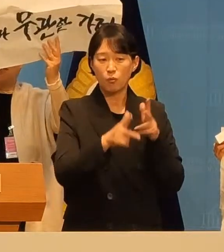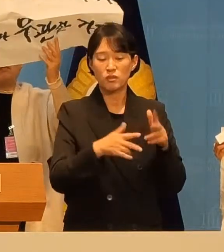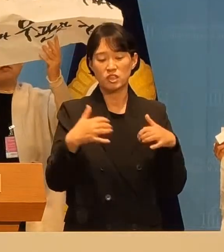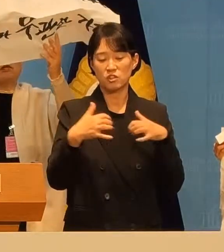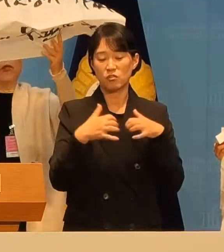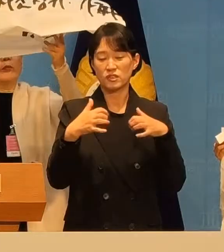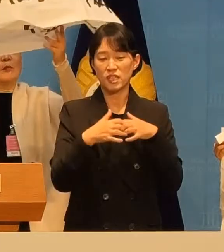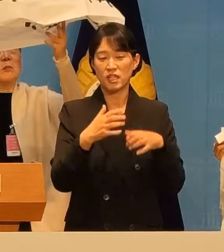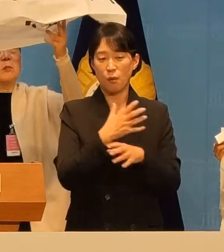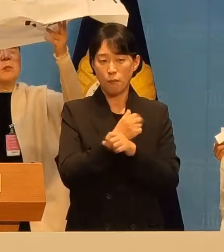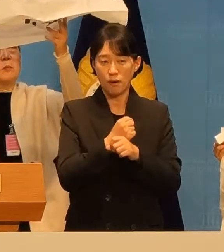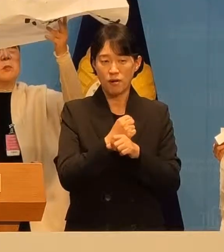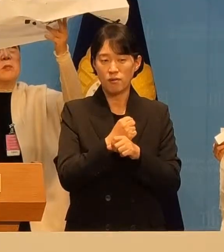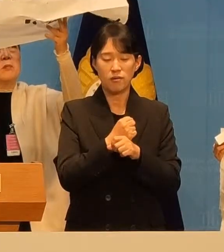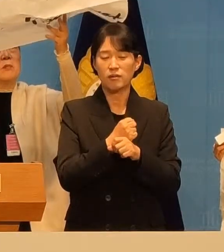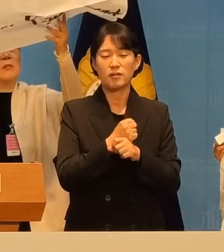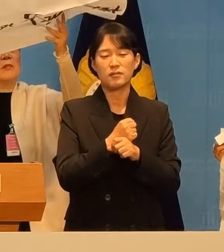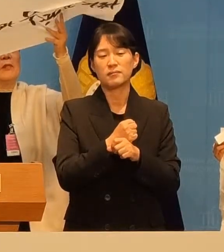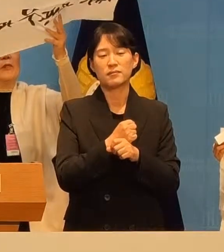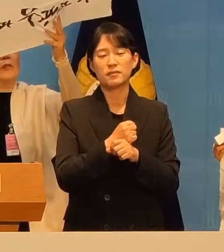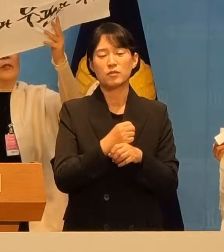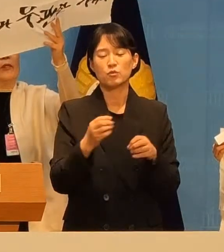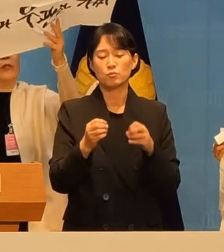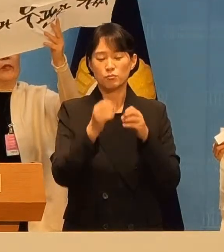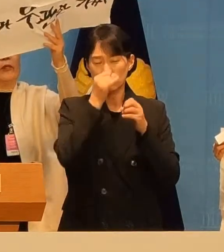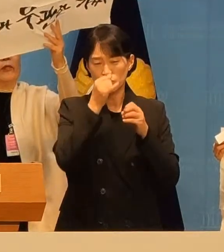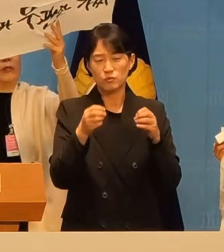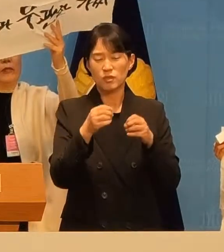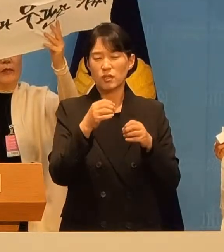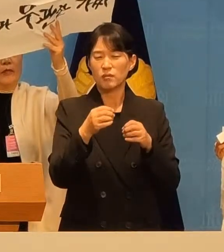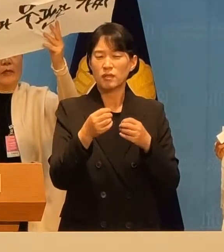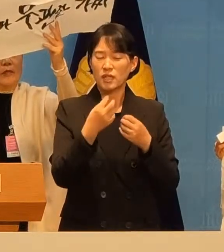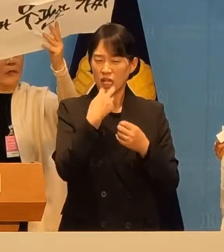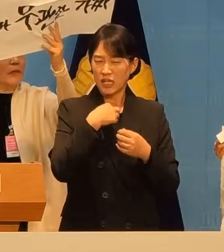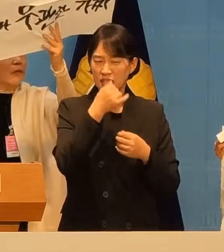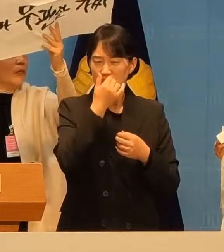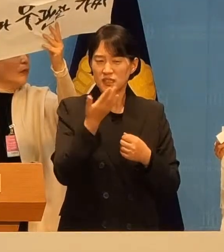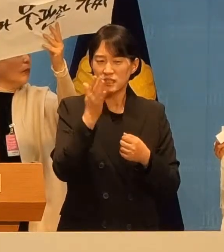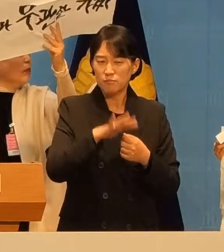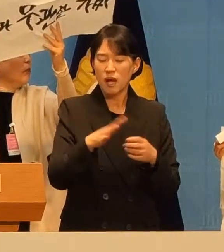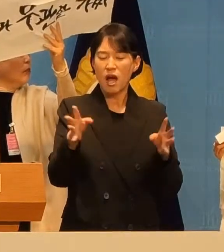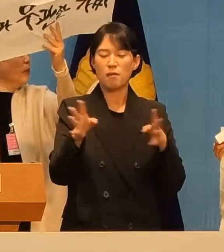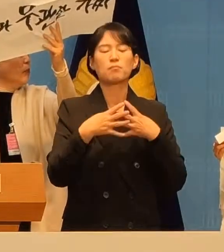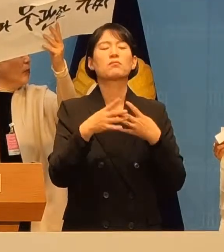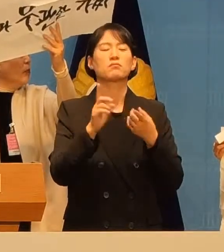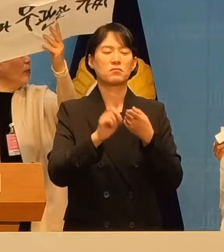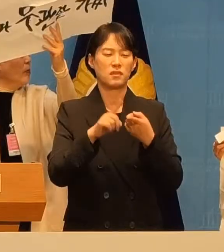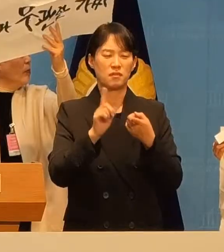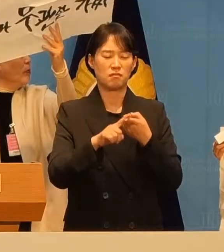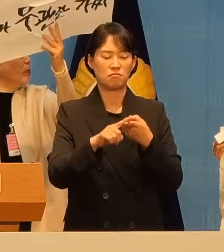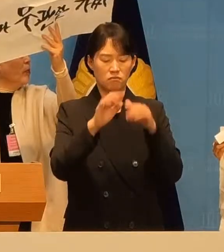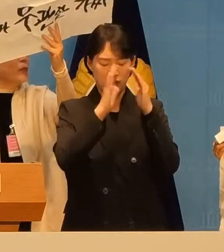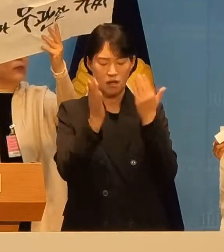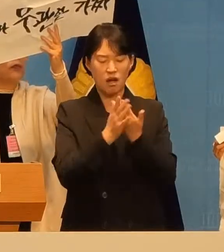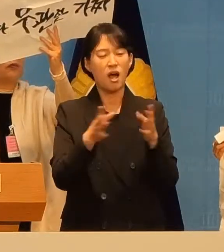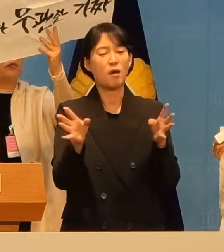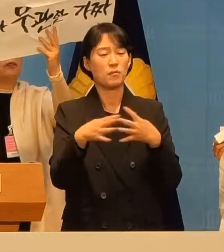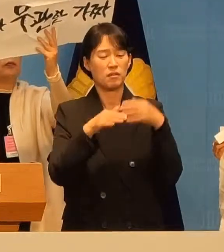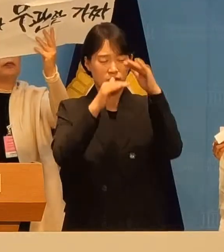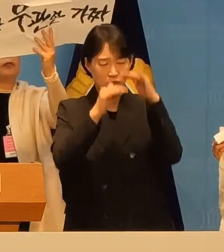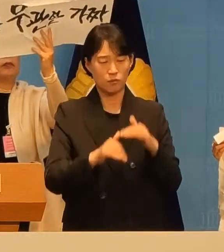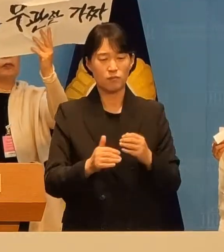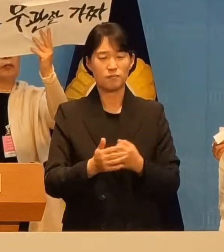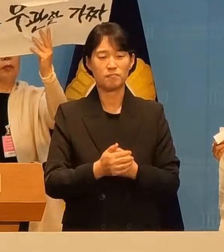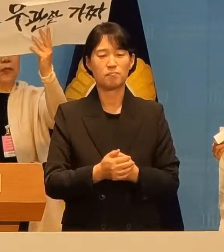사업과 중복되지만 정전협정 체결 주체가 아닌 9.19 남북공동합의서의 체결 주체 간에 합의한 사업이다.